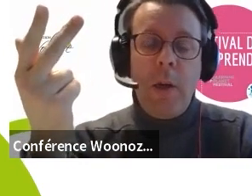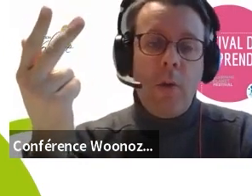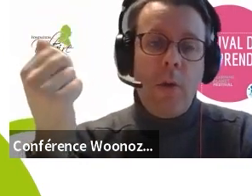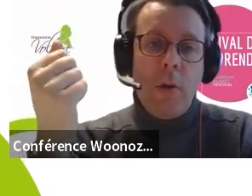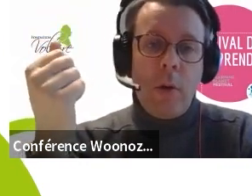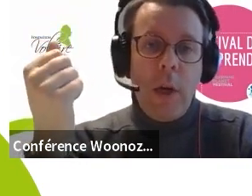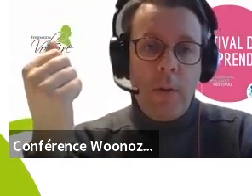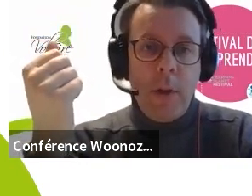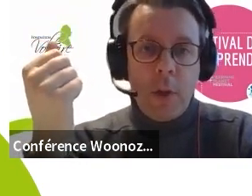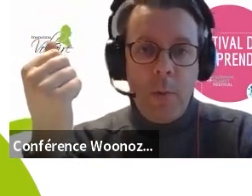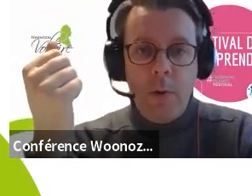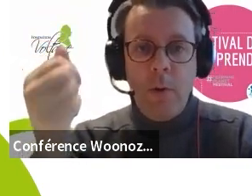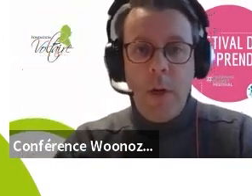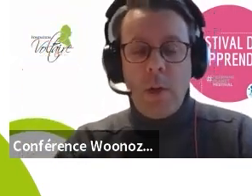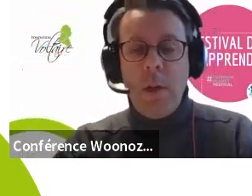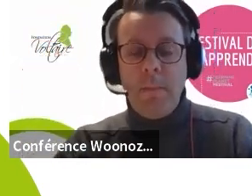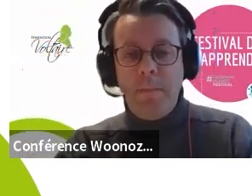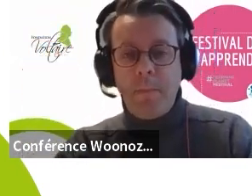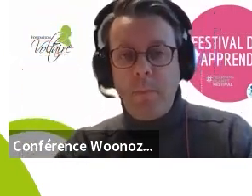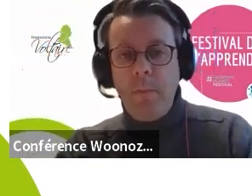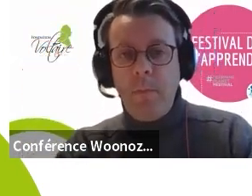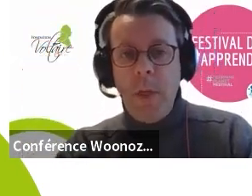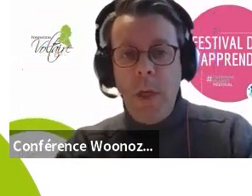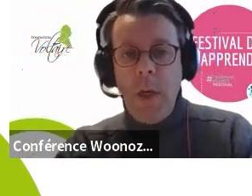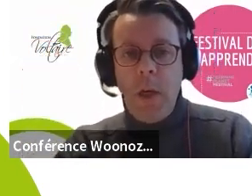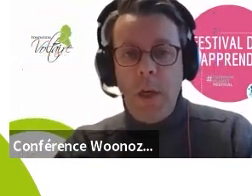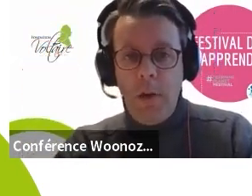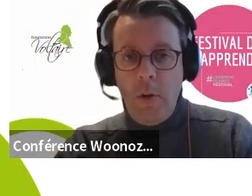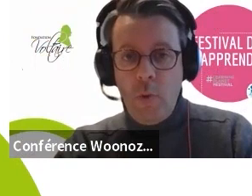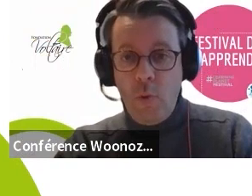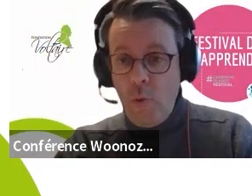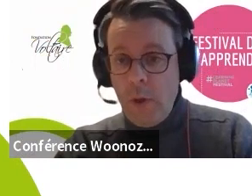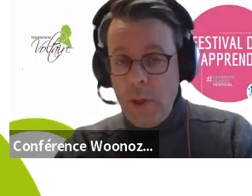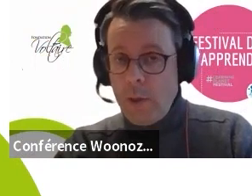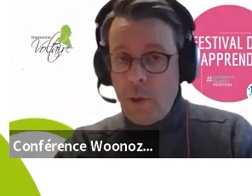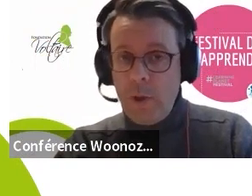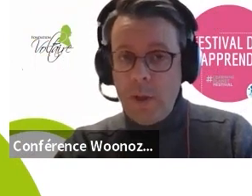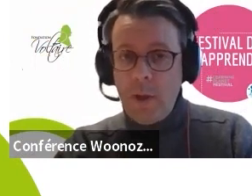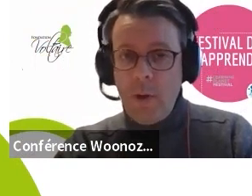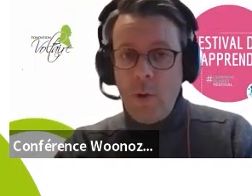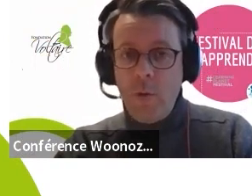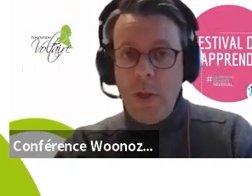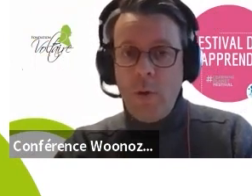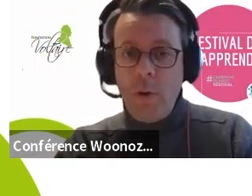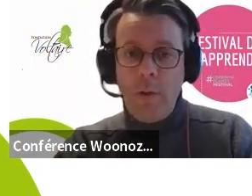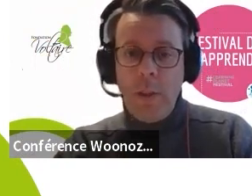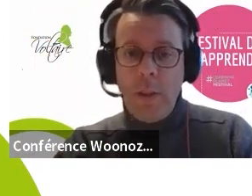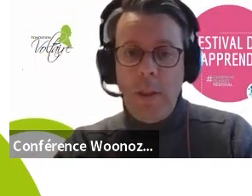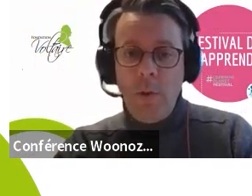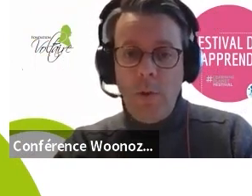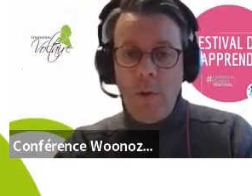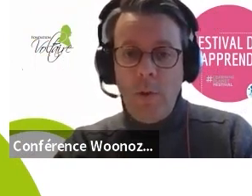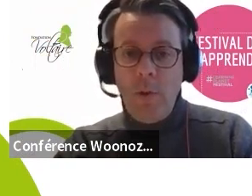et qui requiert un financement associé. Et beaucoup des intentionnistes n'ont ni le